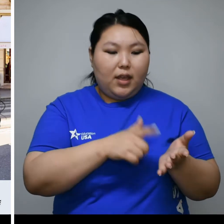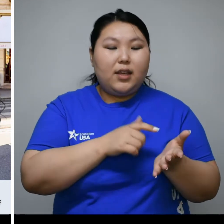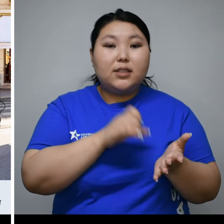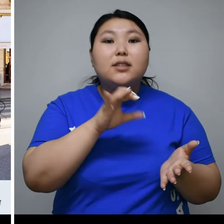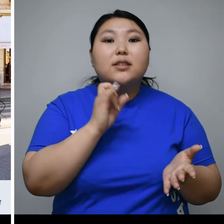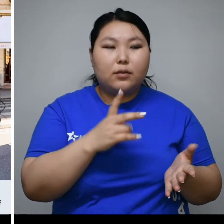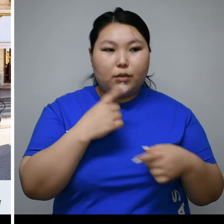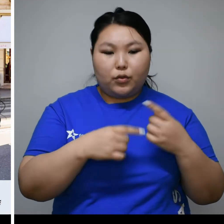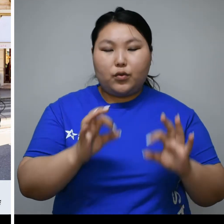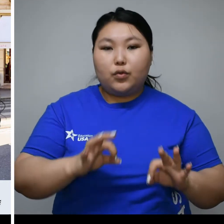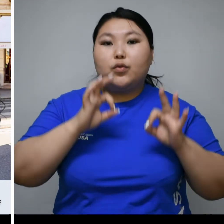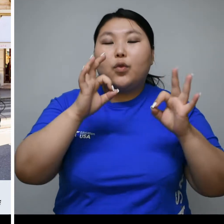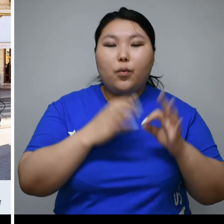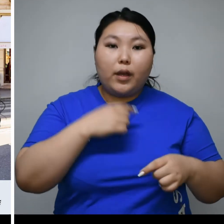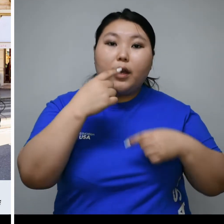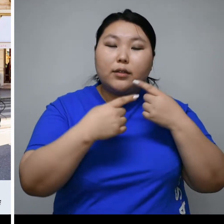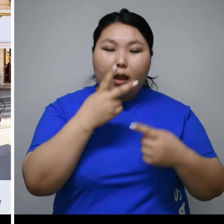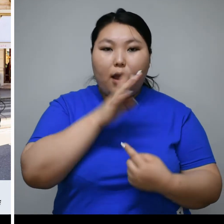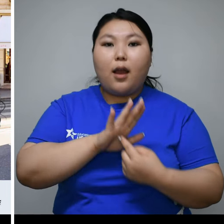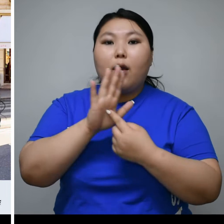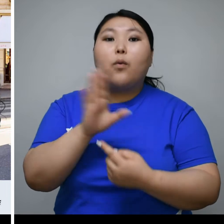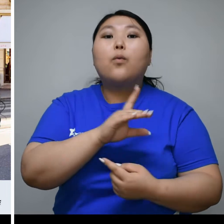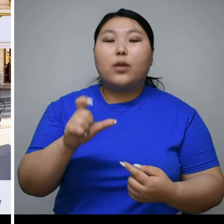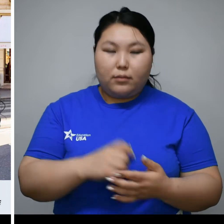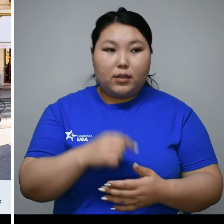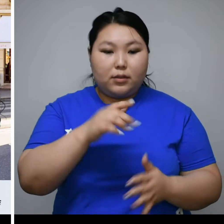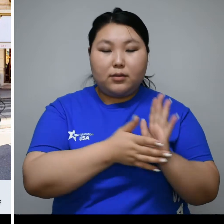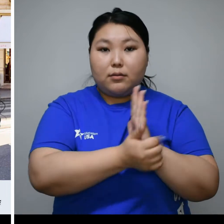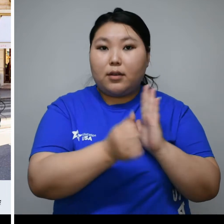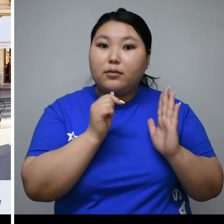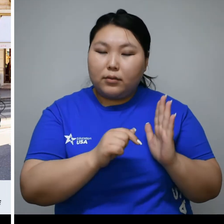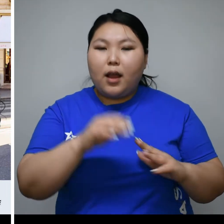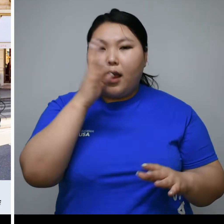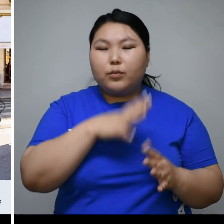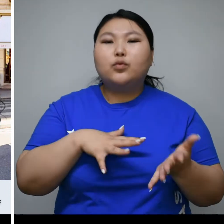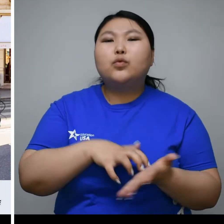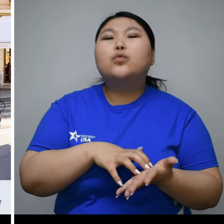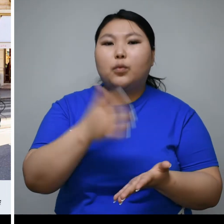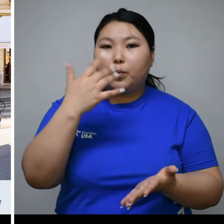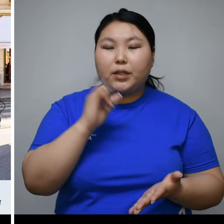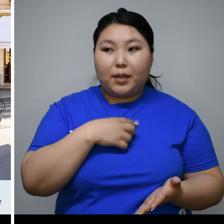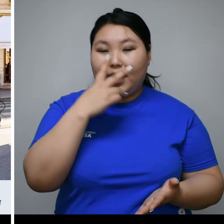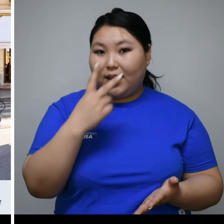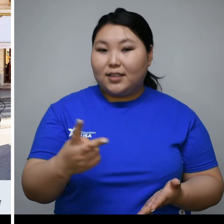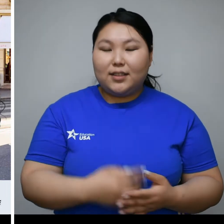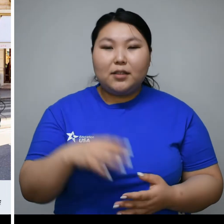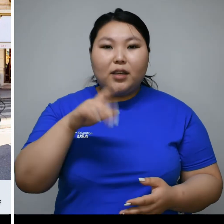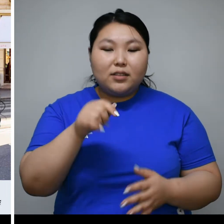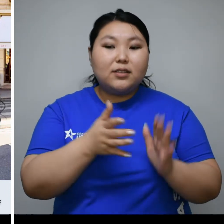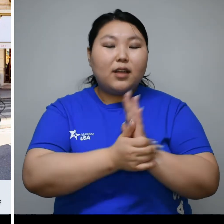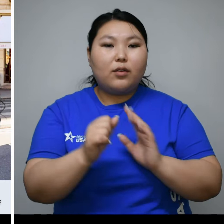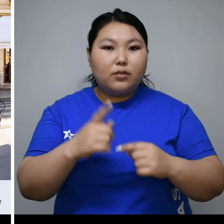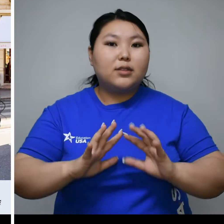хэрэгэлсэн гэдгээ одоо зөв дурдж тэрийгэ харуулах вэ ч гэдэг юм уу тэр чадварыг амар сул байсныгаа ер нь харсан. Тэгээ